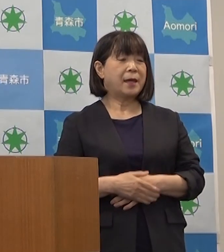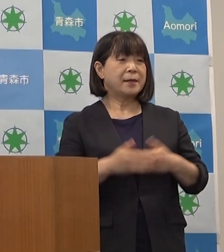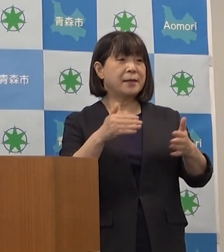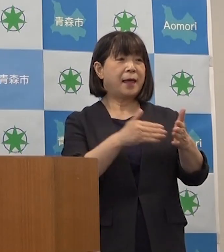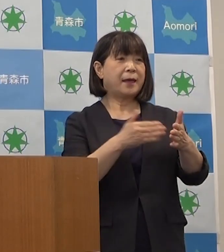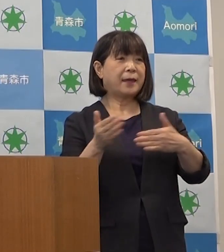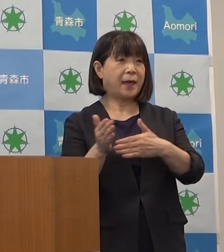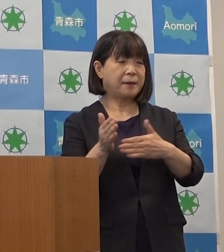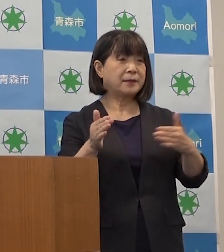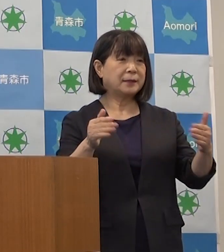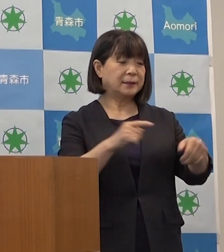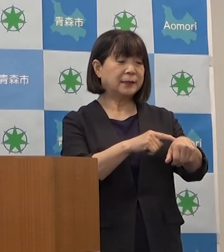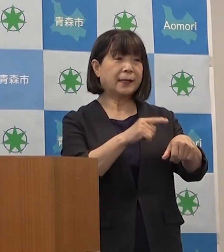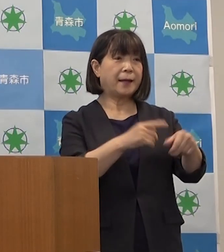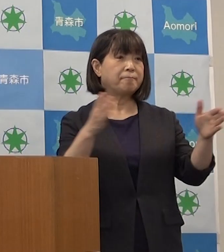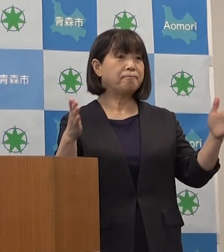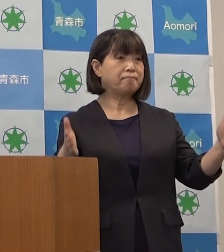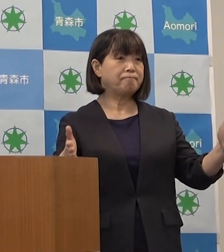時間内に